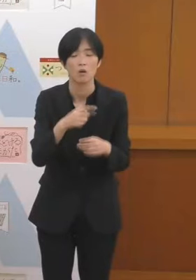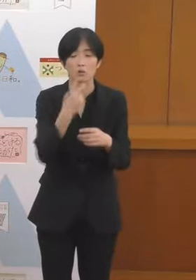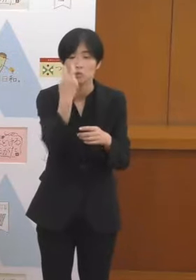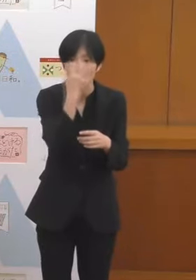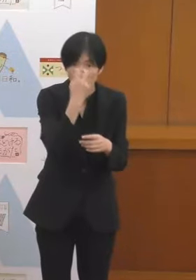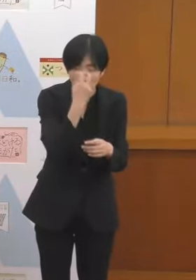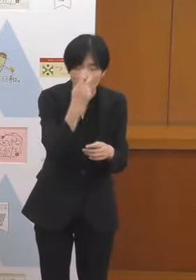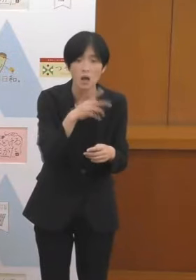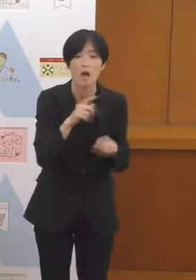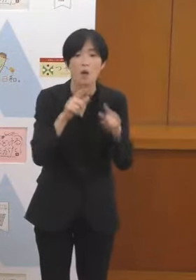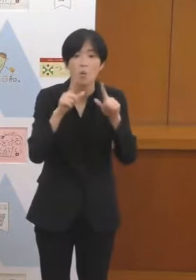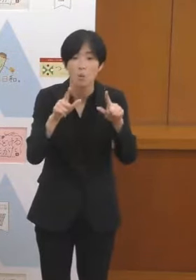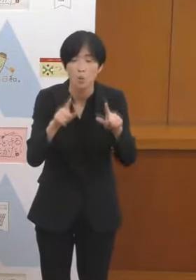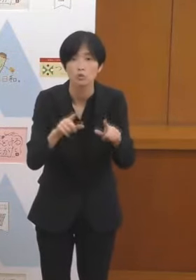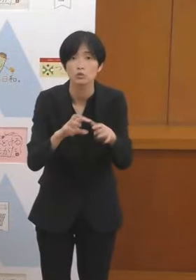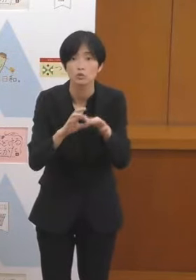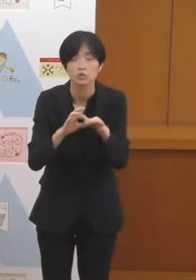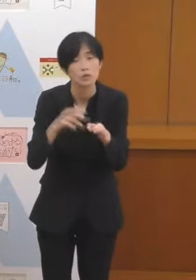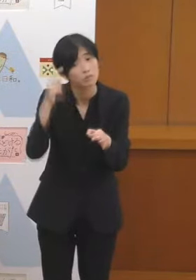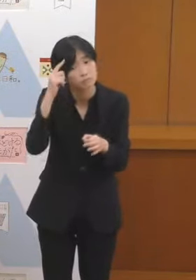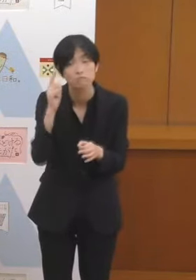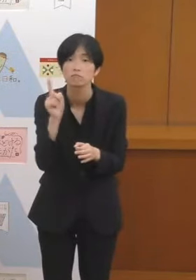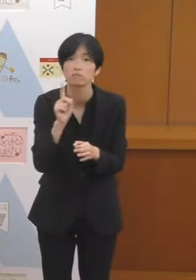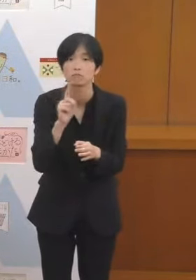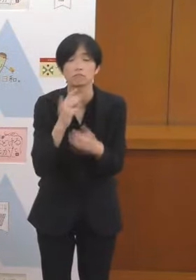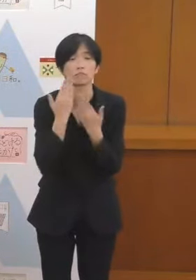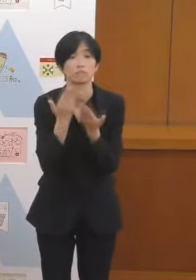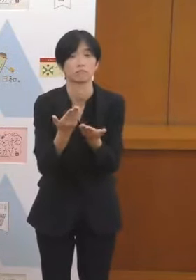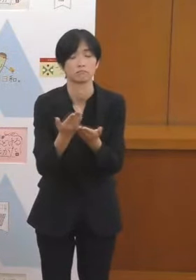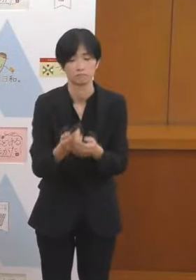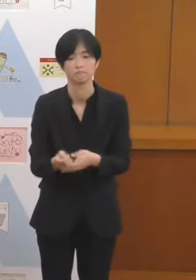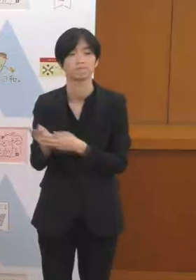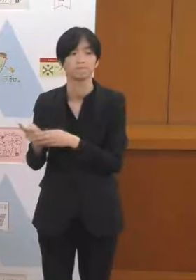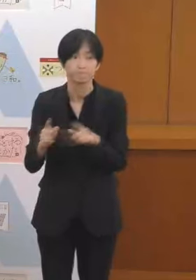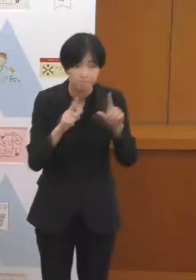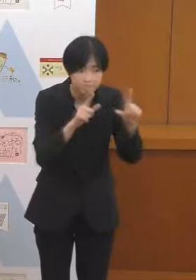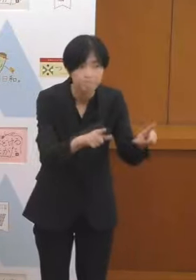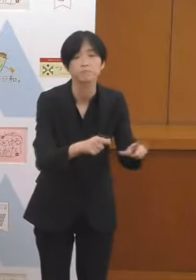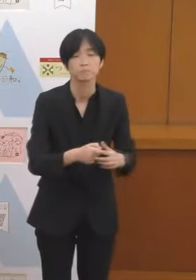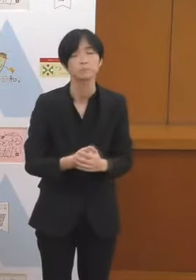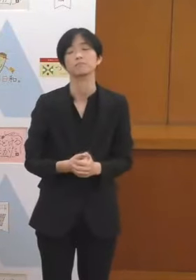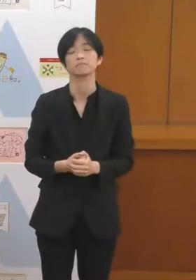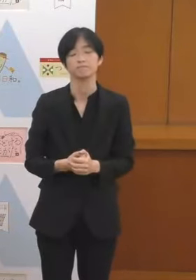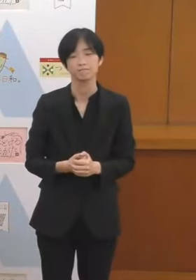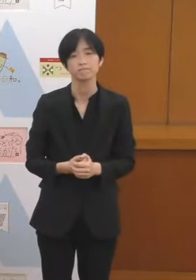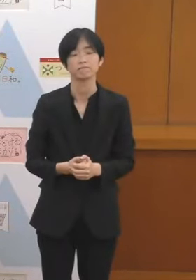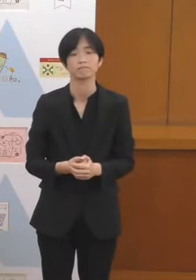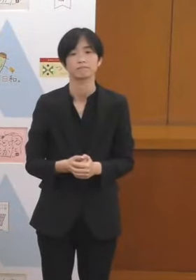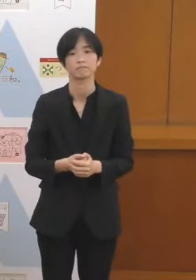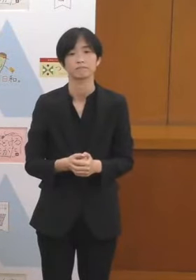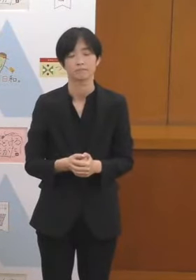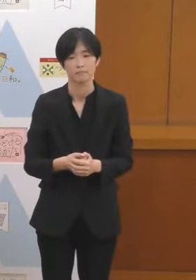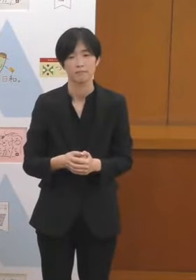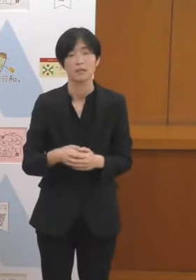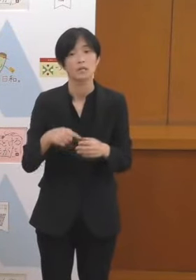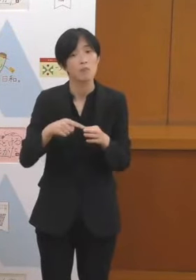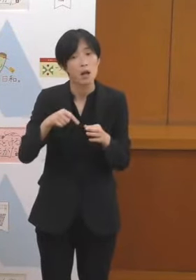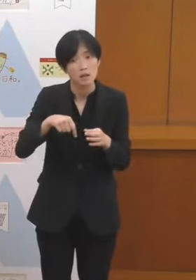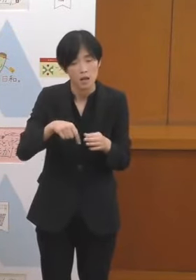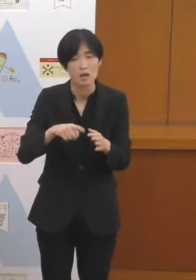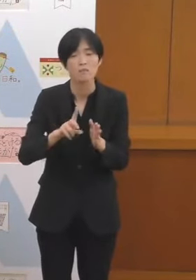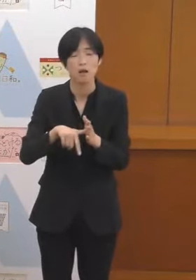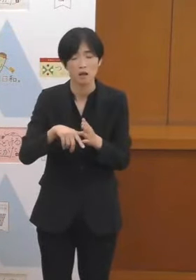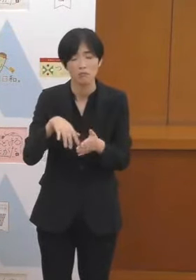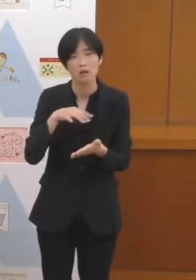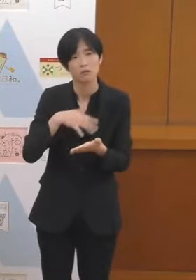報告に対して何かこう感じられることはございますでしょうかそうですねま例えばあの本件としてはもう10